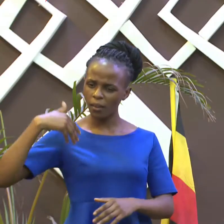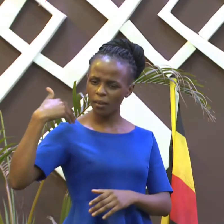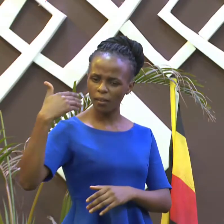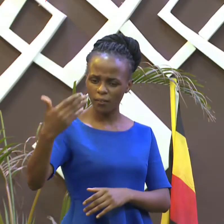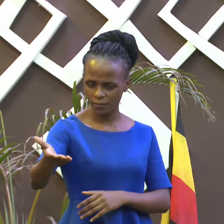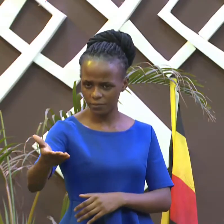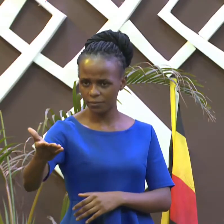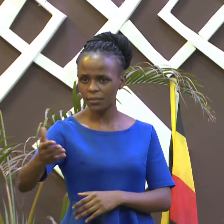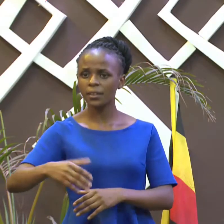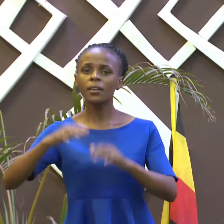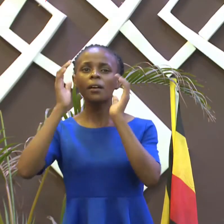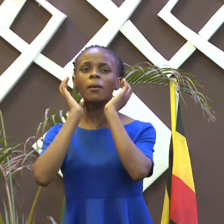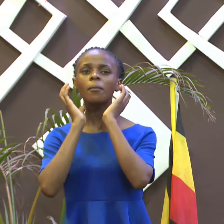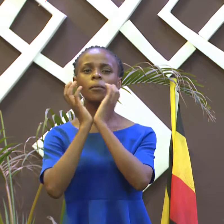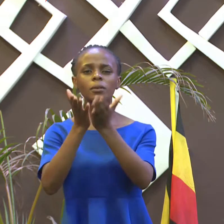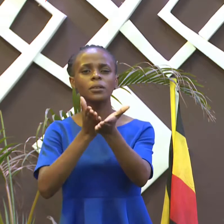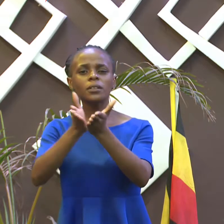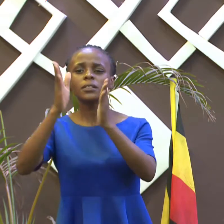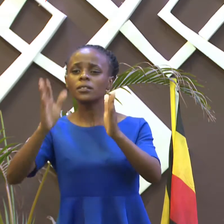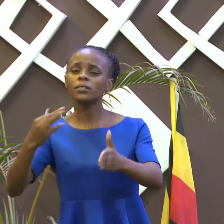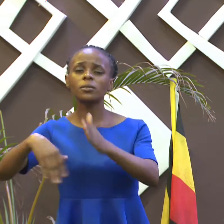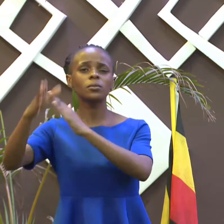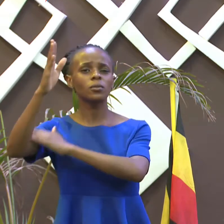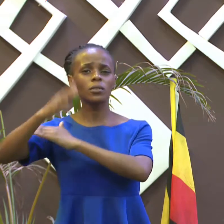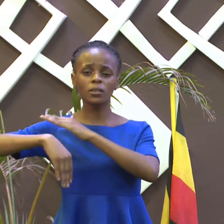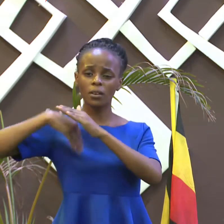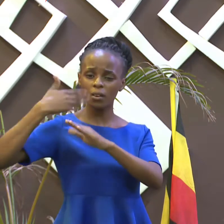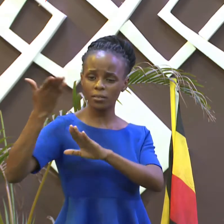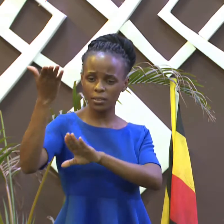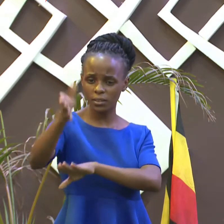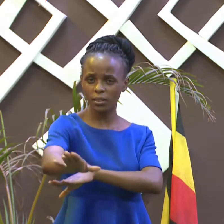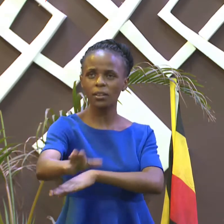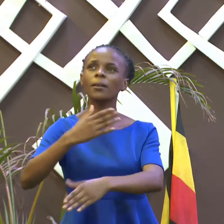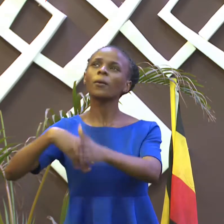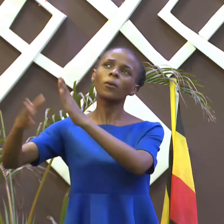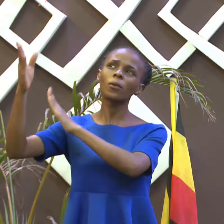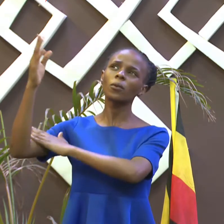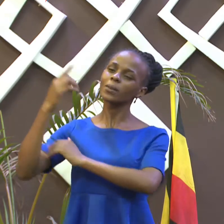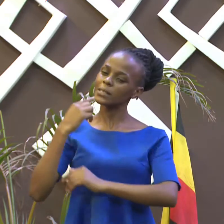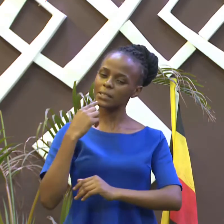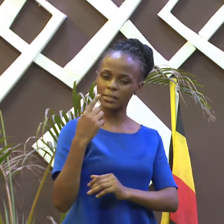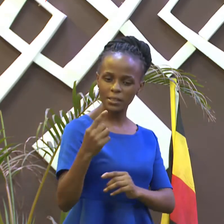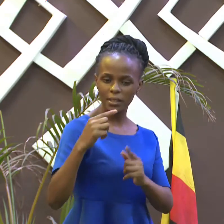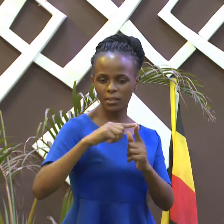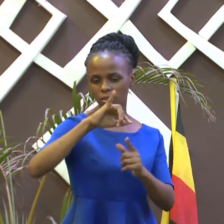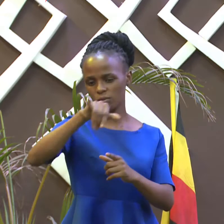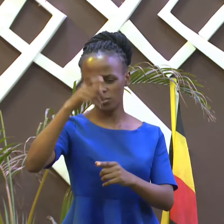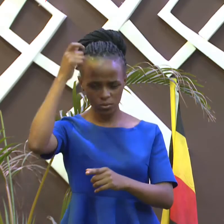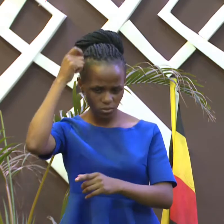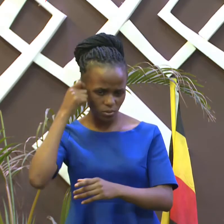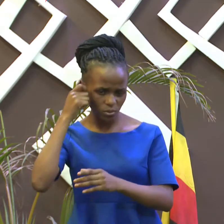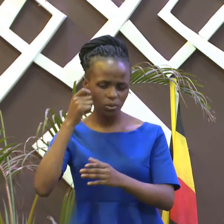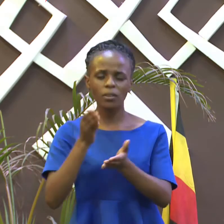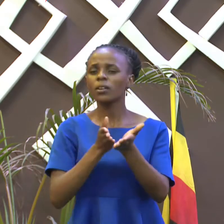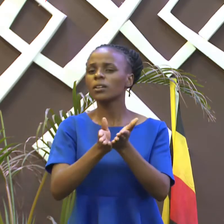Awolwatuka musomwereza wa Mukama bwe yamala okufa. Mukama n'agamba Yoswa omwana wa Nun omuweereza wa